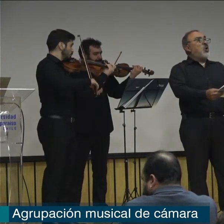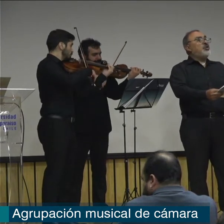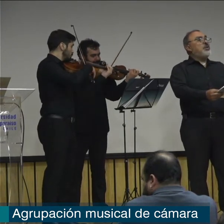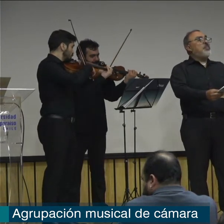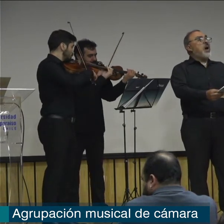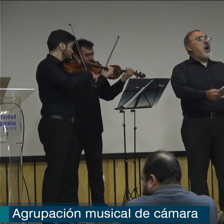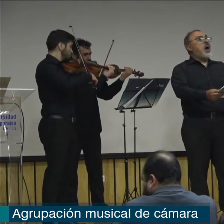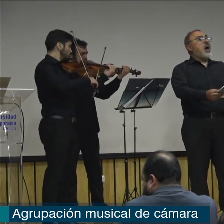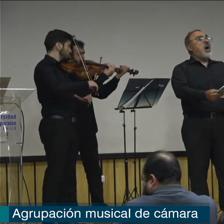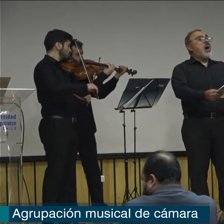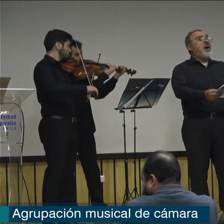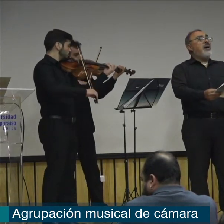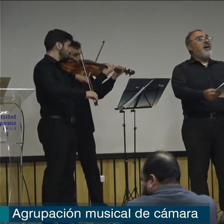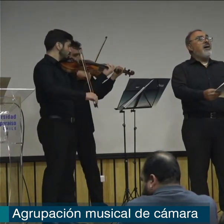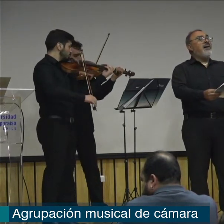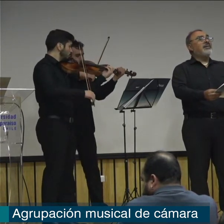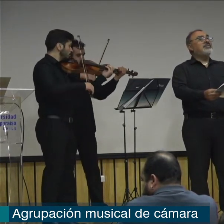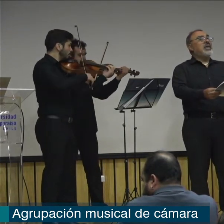amor